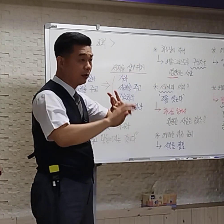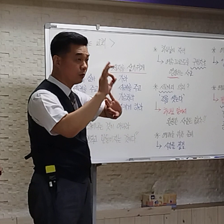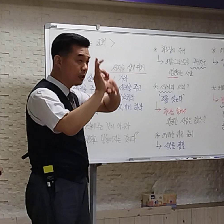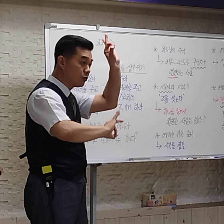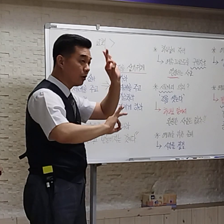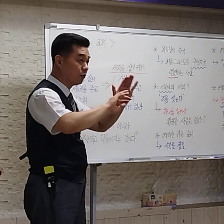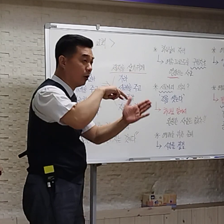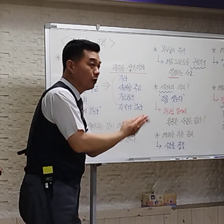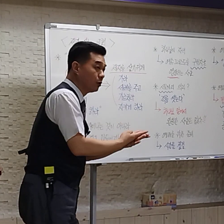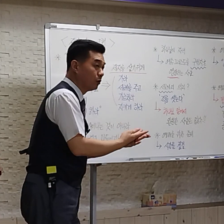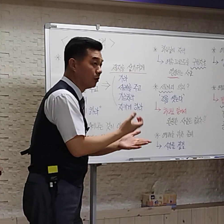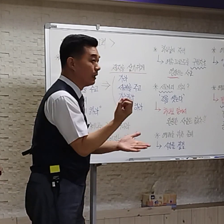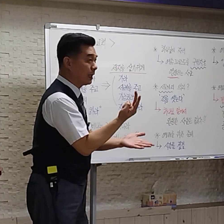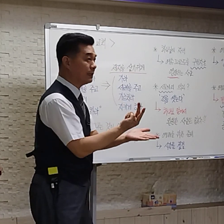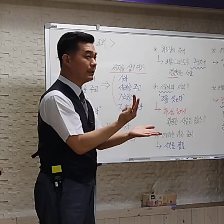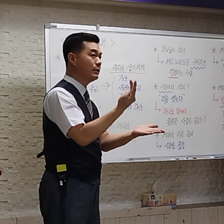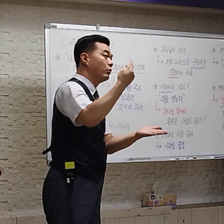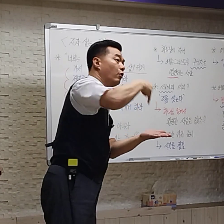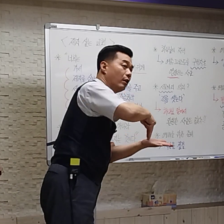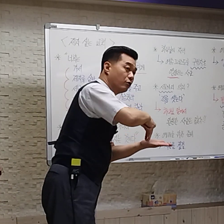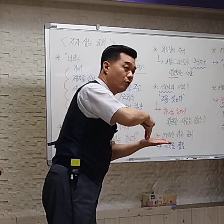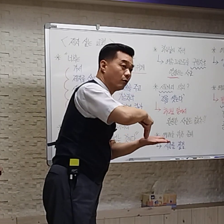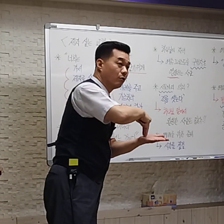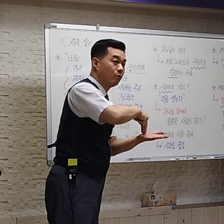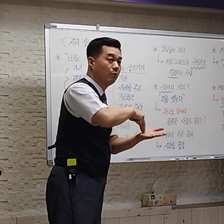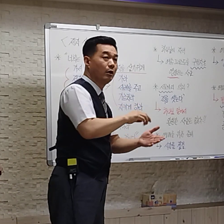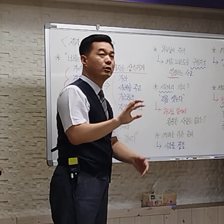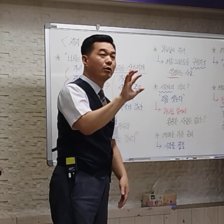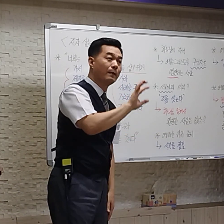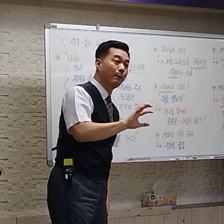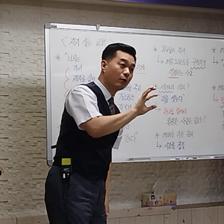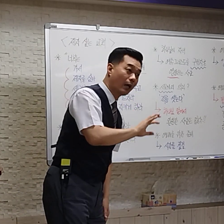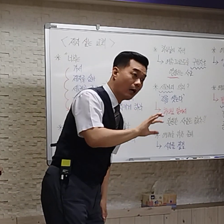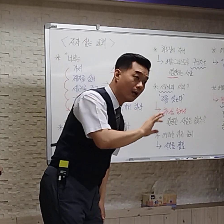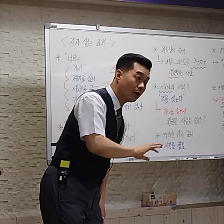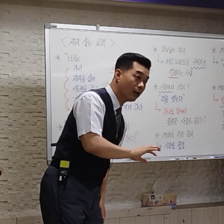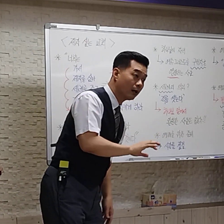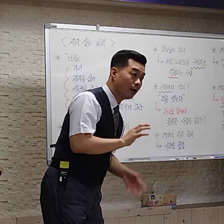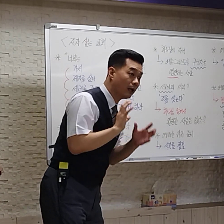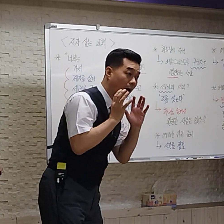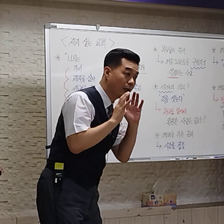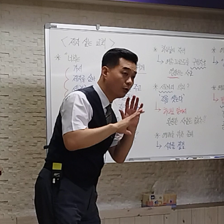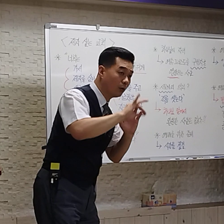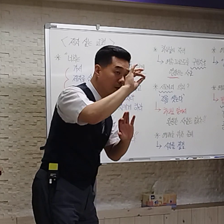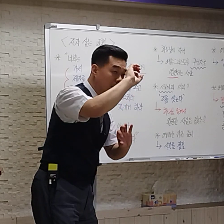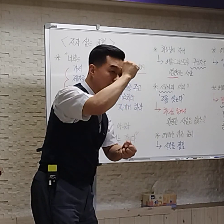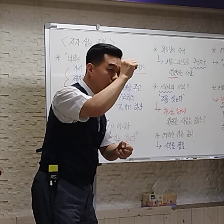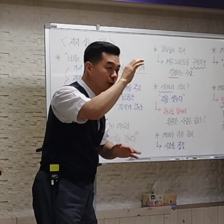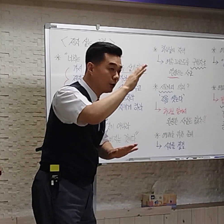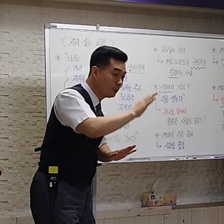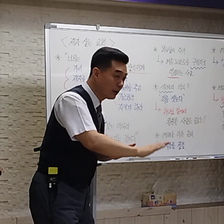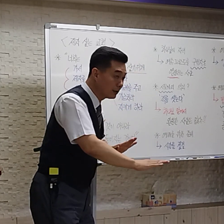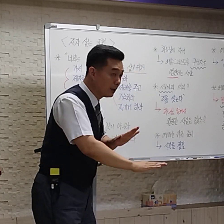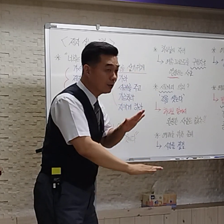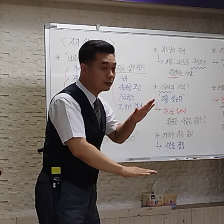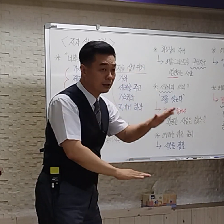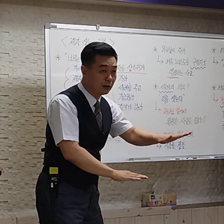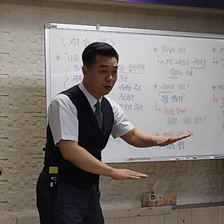실패해도 실수해도 넘어져도 다시 일어서야죠. 그거를 반복해야 아기도 첫 걸음마를 떼는 거잖아요.